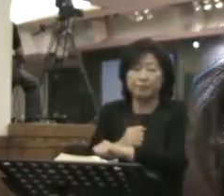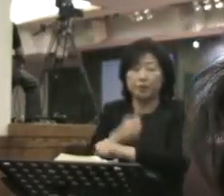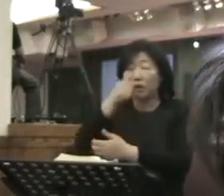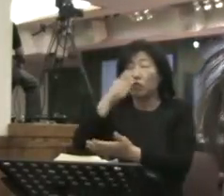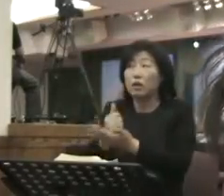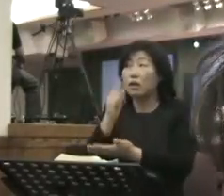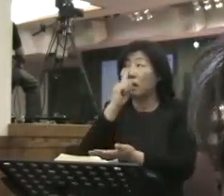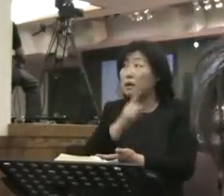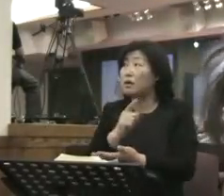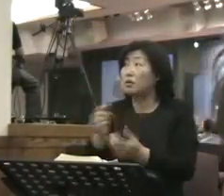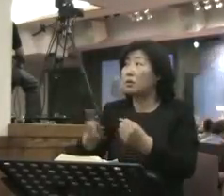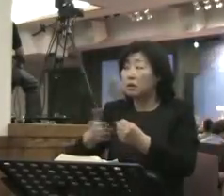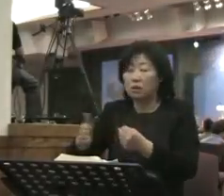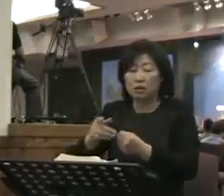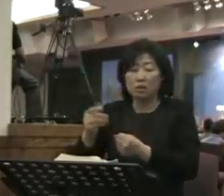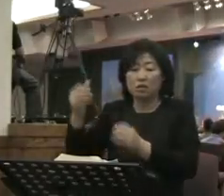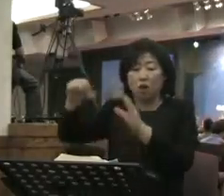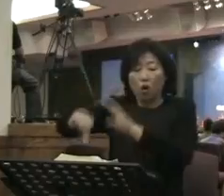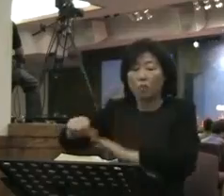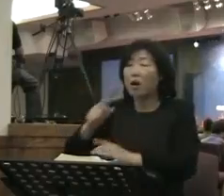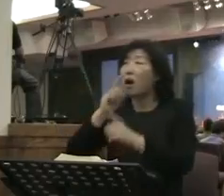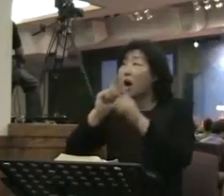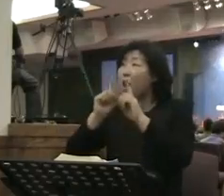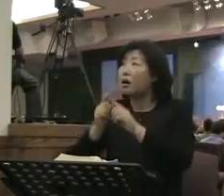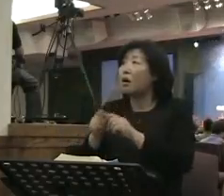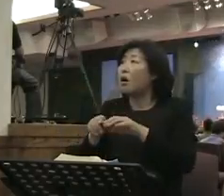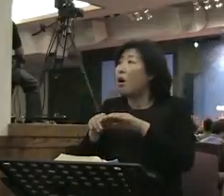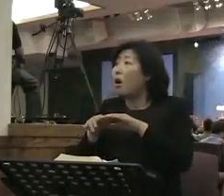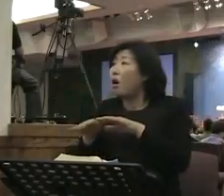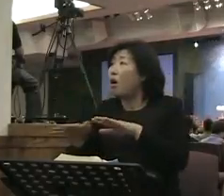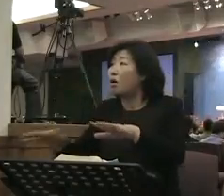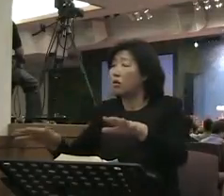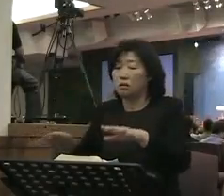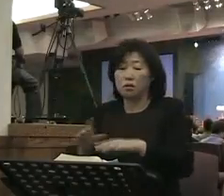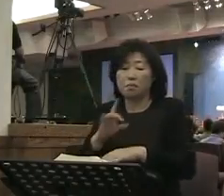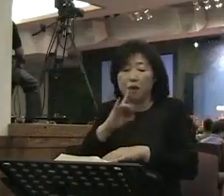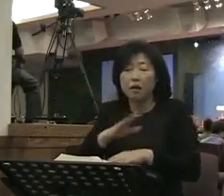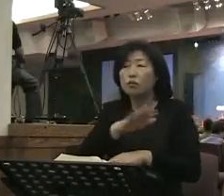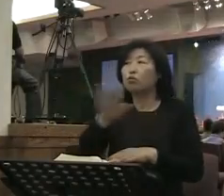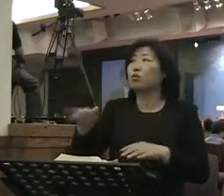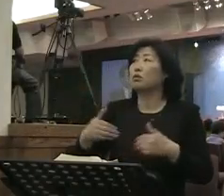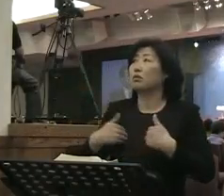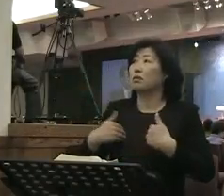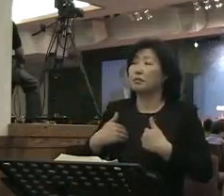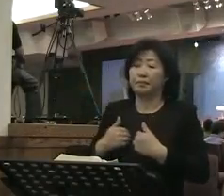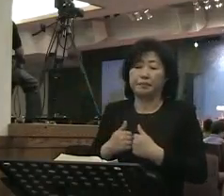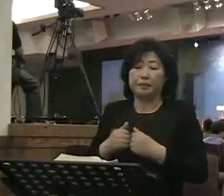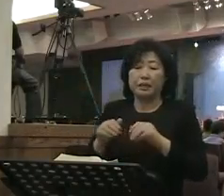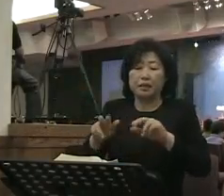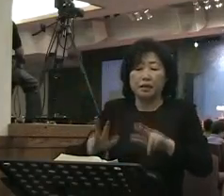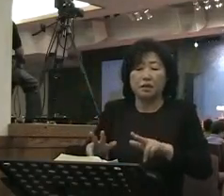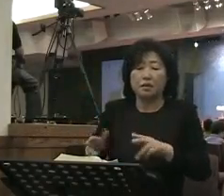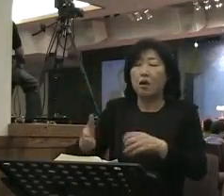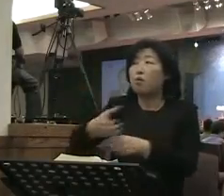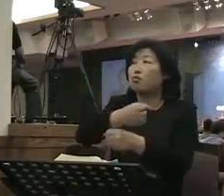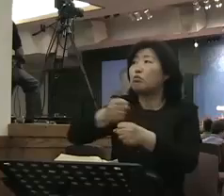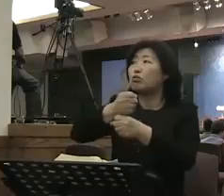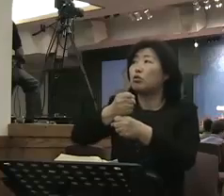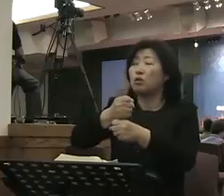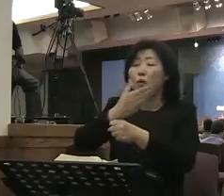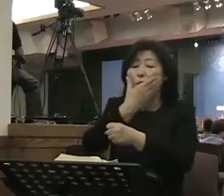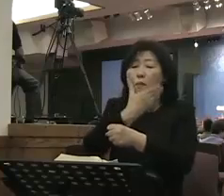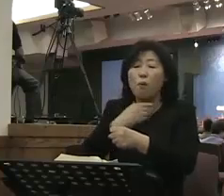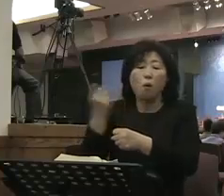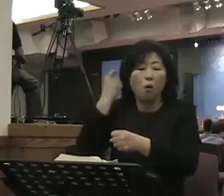죄악으로 인해 저주받은 언어로 흩어질 수밖에 없는 우리들을 이제 묶어주시는